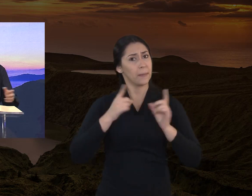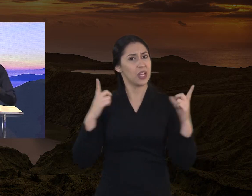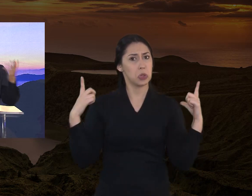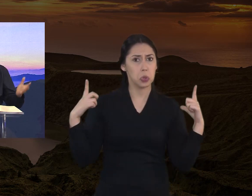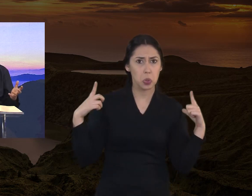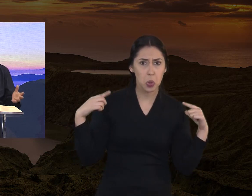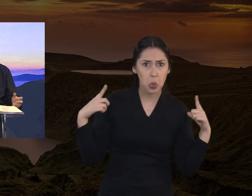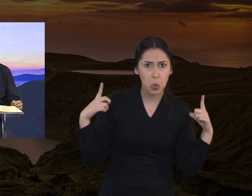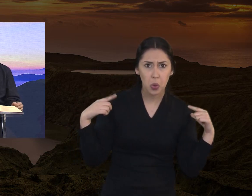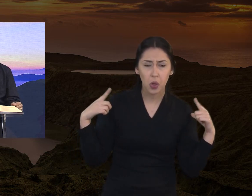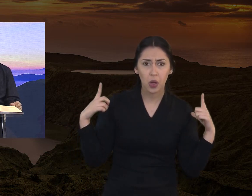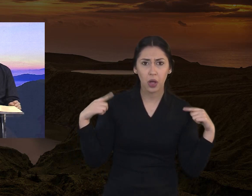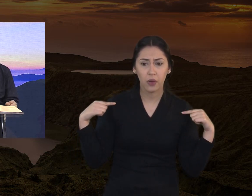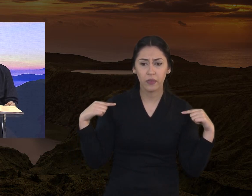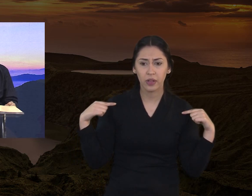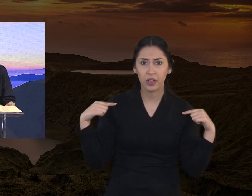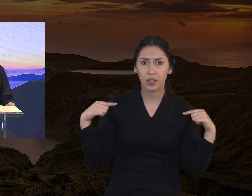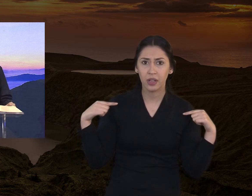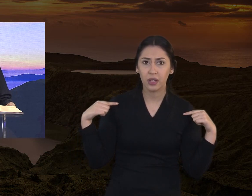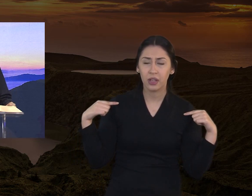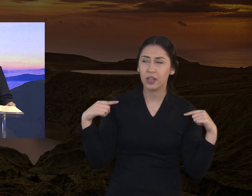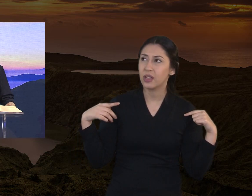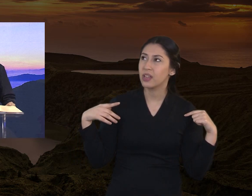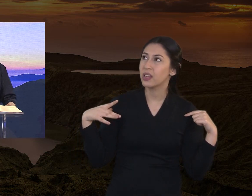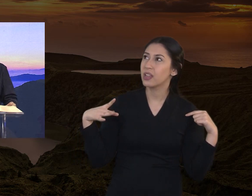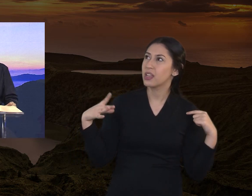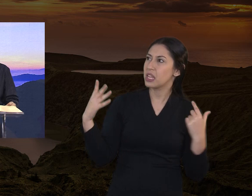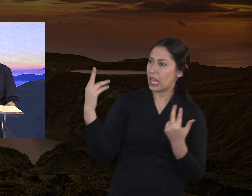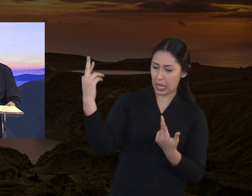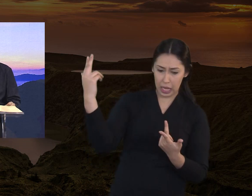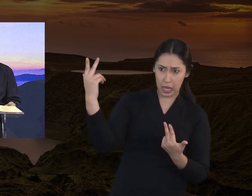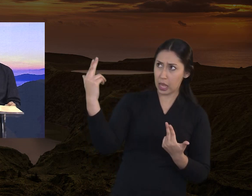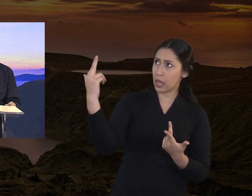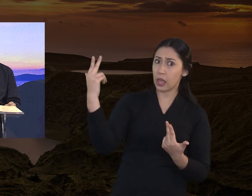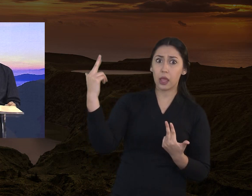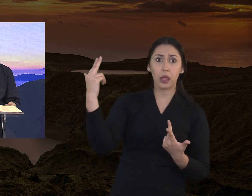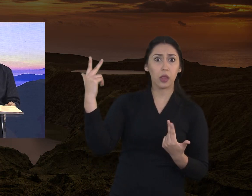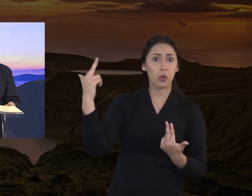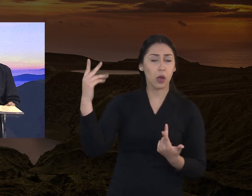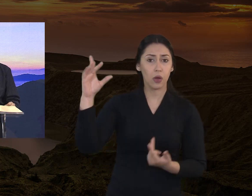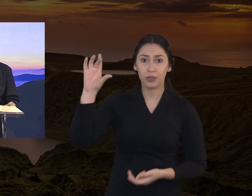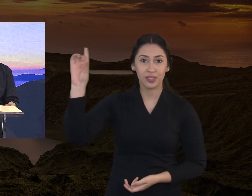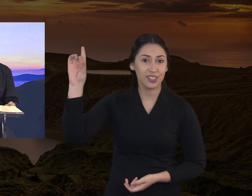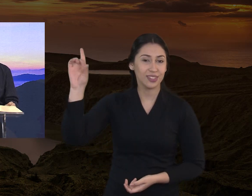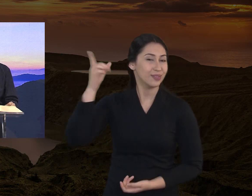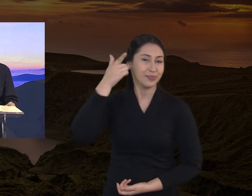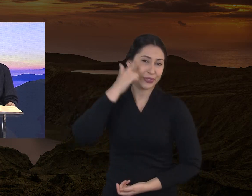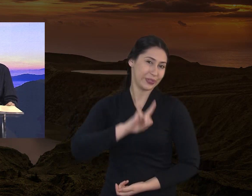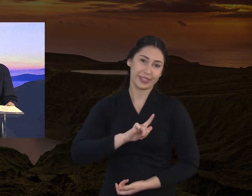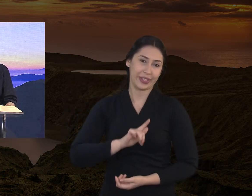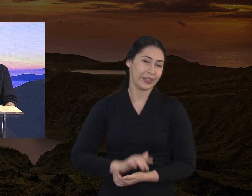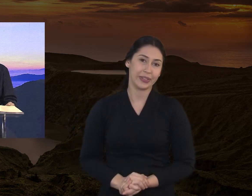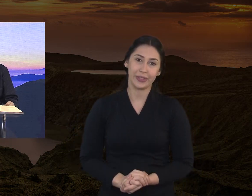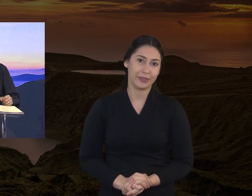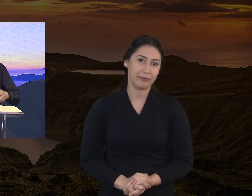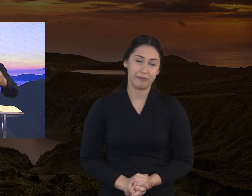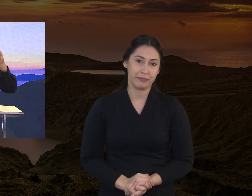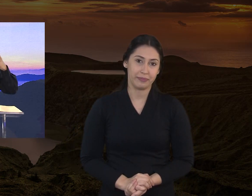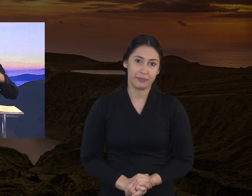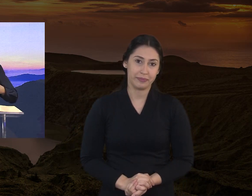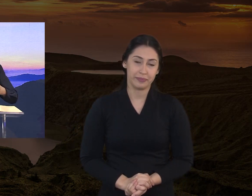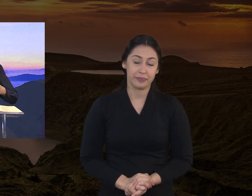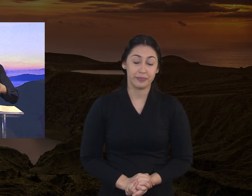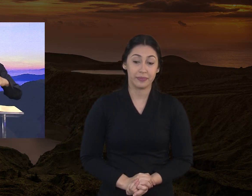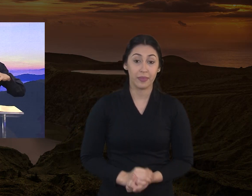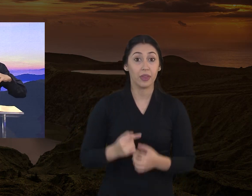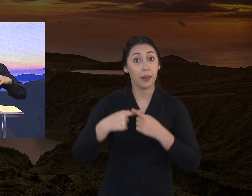Lúcifer jamais chegaria ao ponto de ser a imagem do Deus invisível. E o